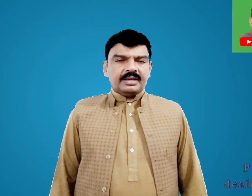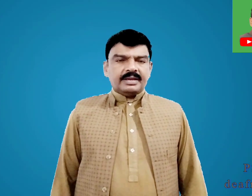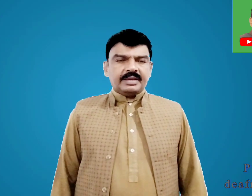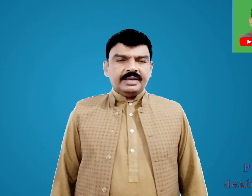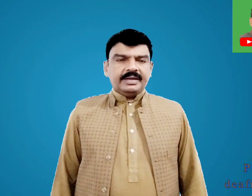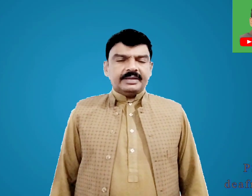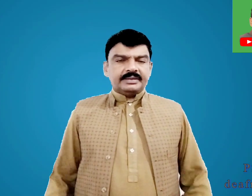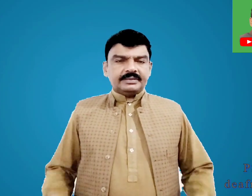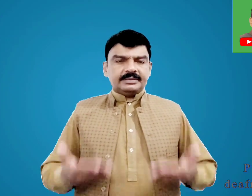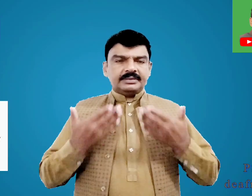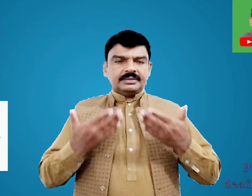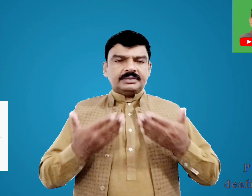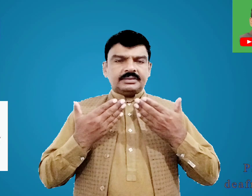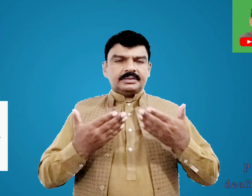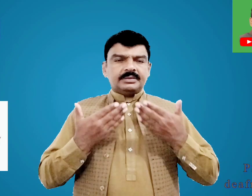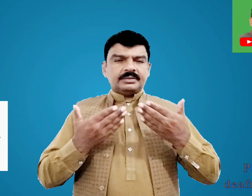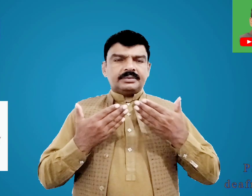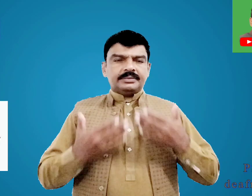माहौल। रीड